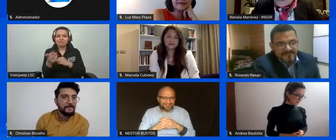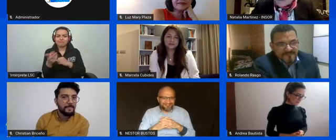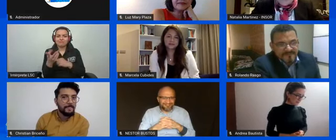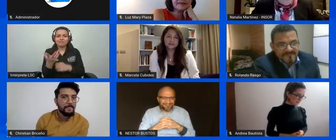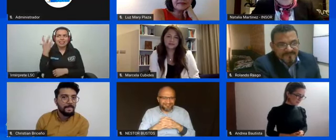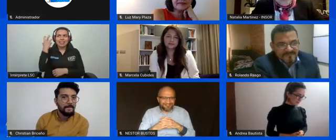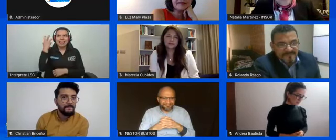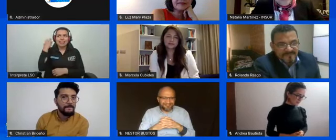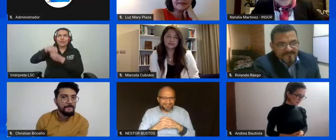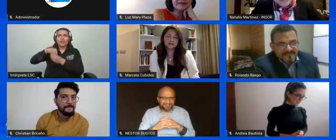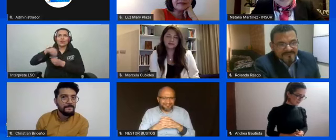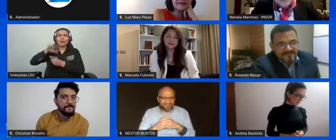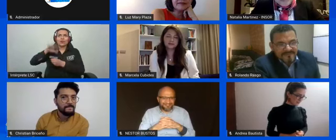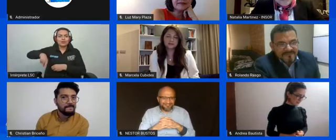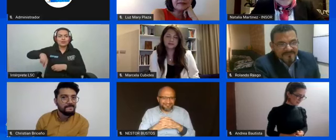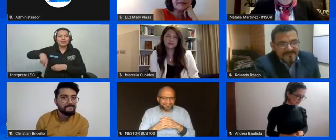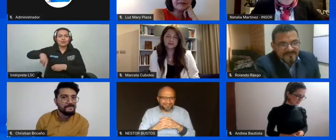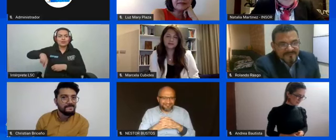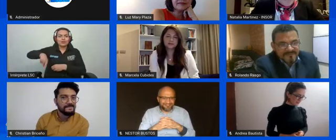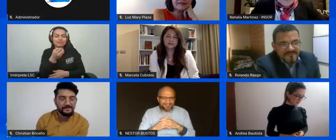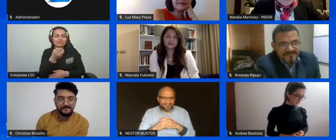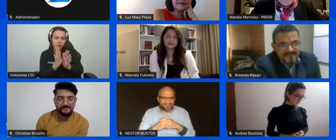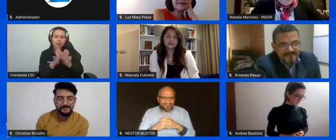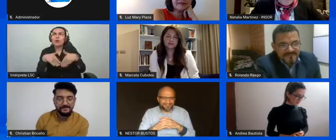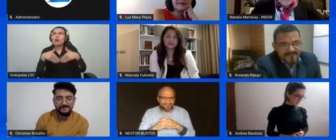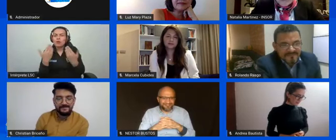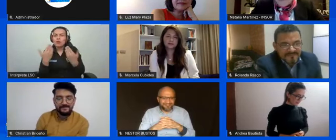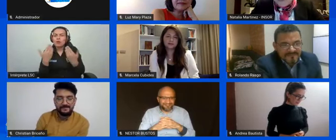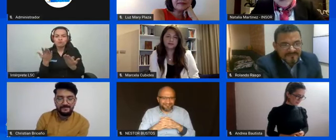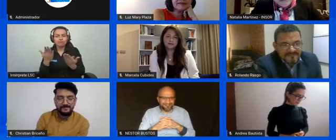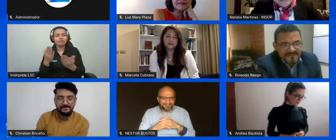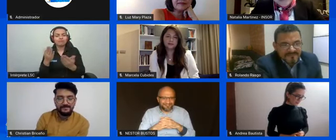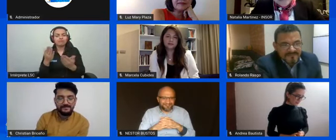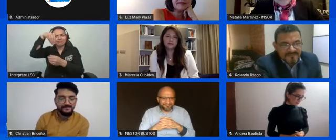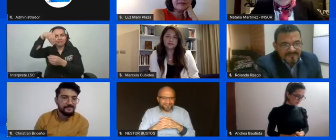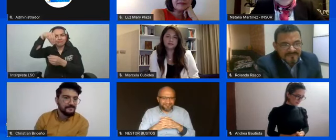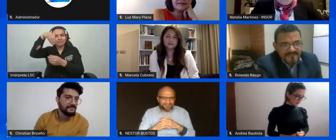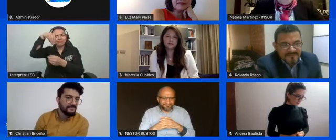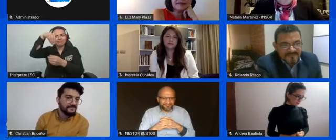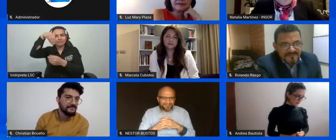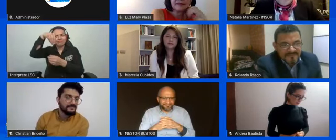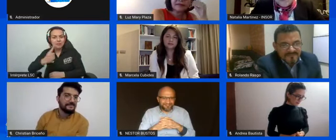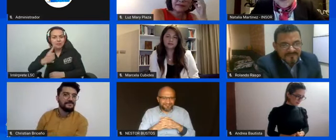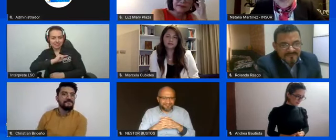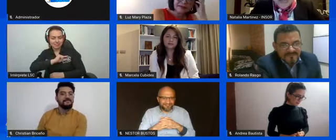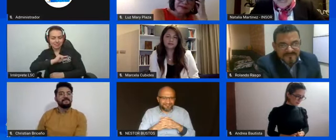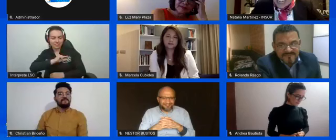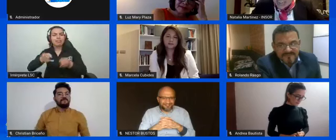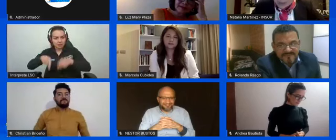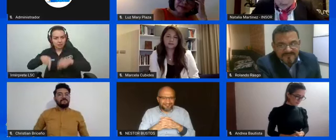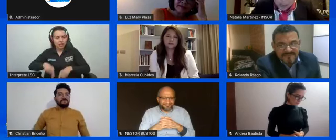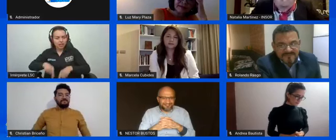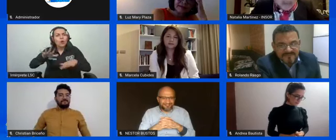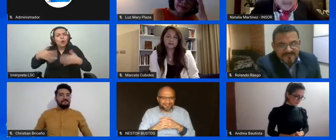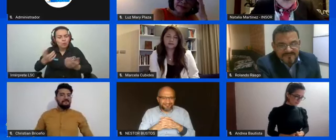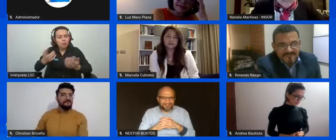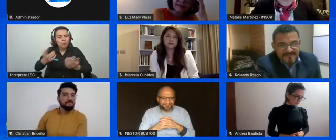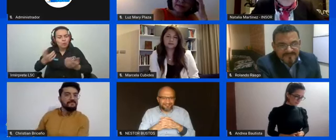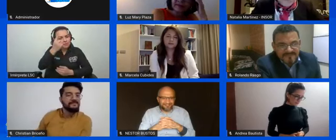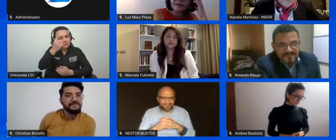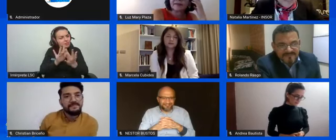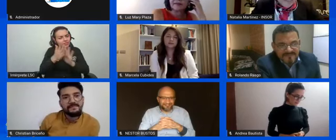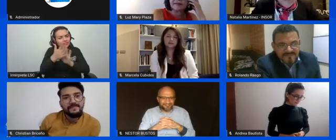a la entidad y cómo fueron esos primeros acercamientos con la lengua y en tu proceso de formación. Nos